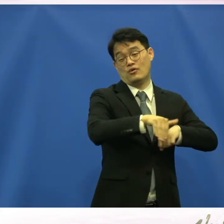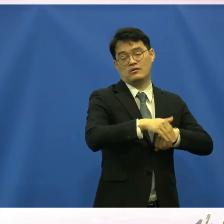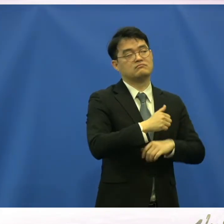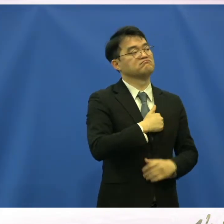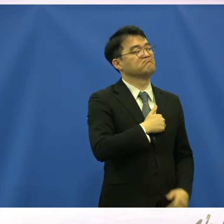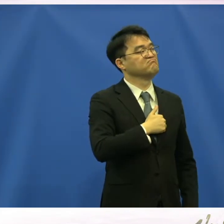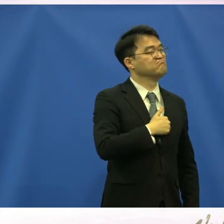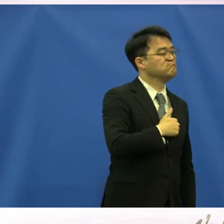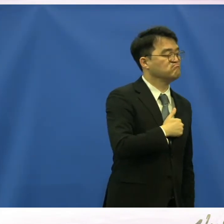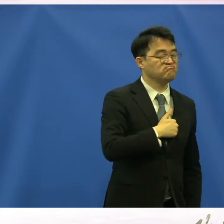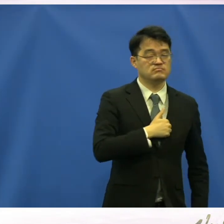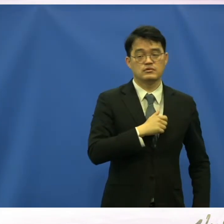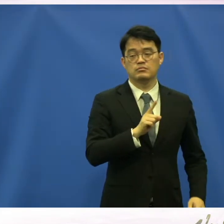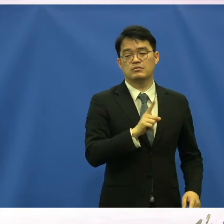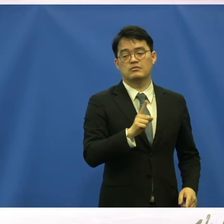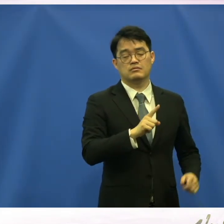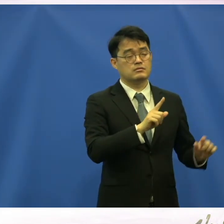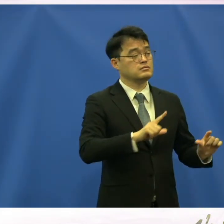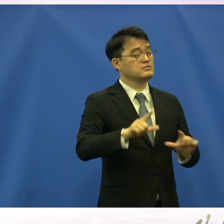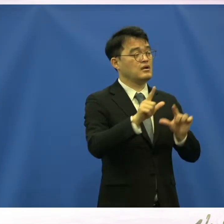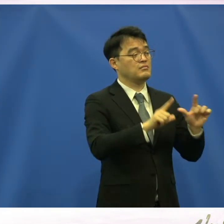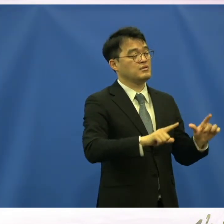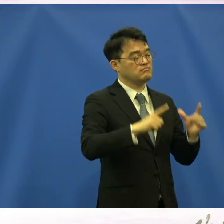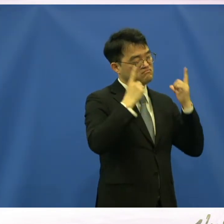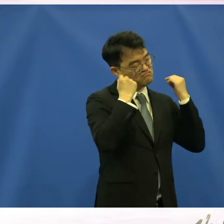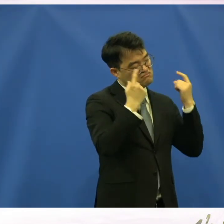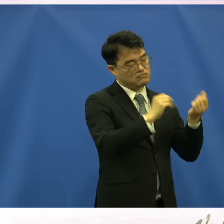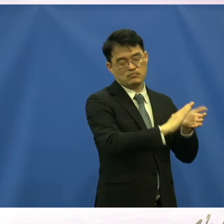자아가 죽으면요, 결혼 생활이 달라집니다.